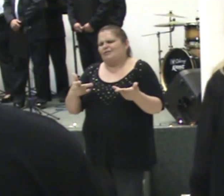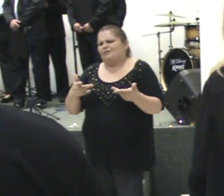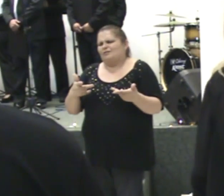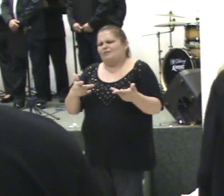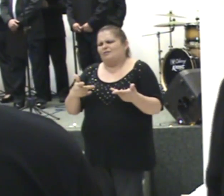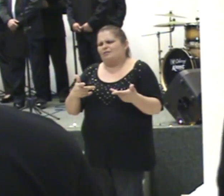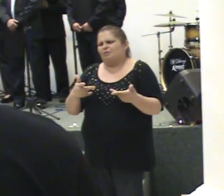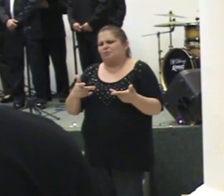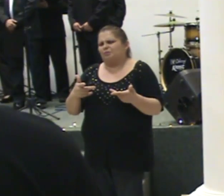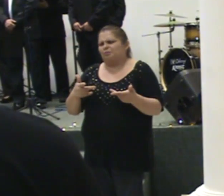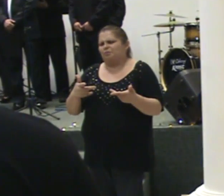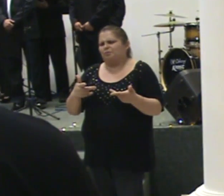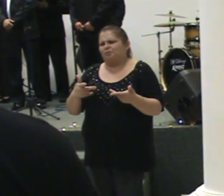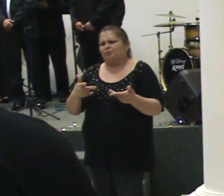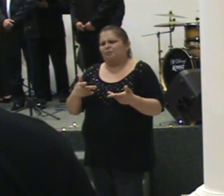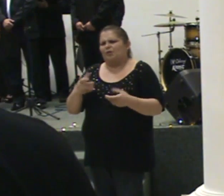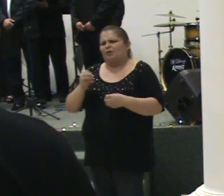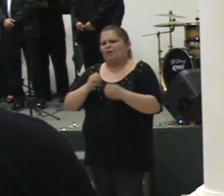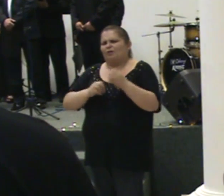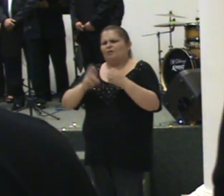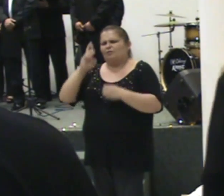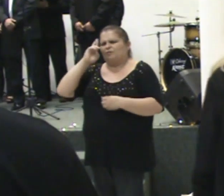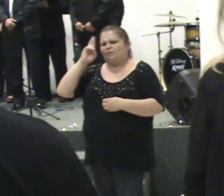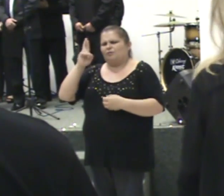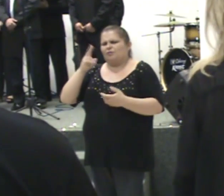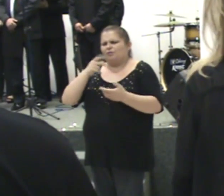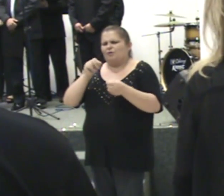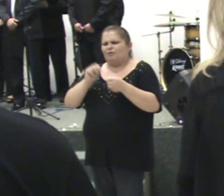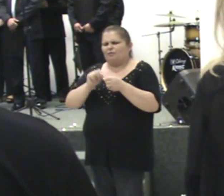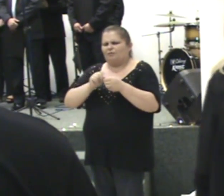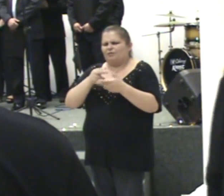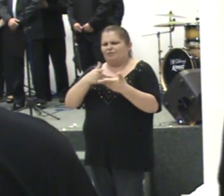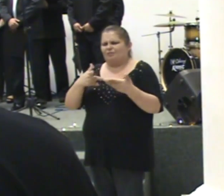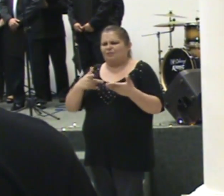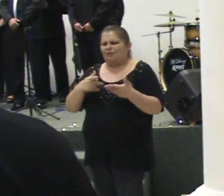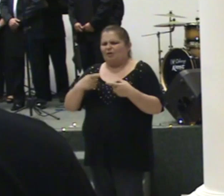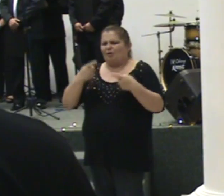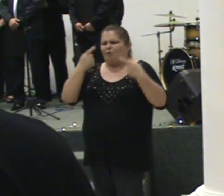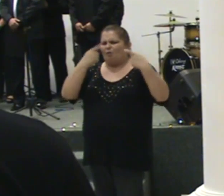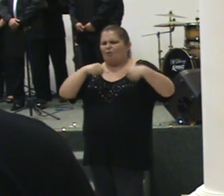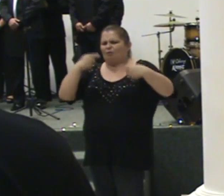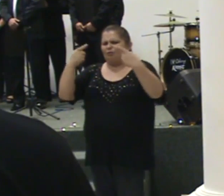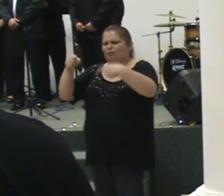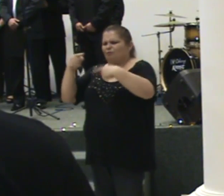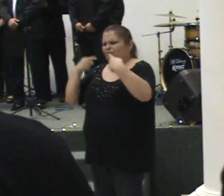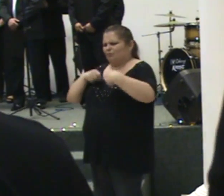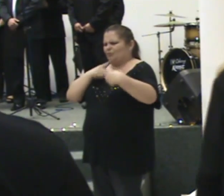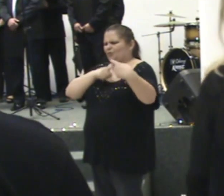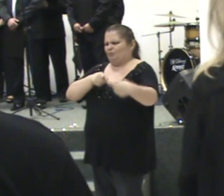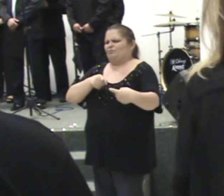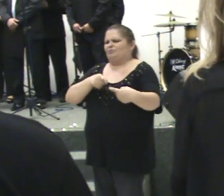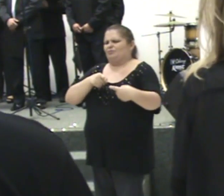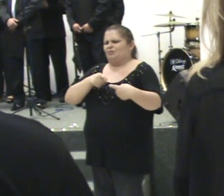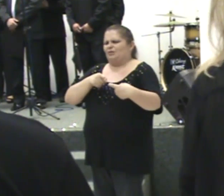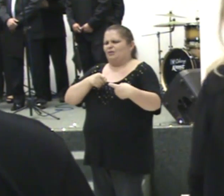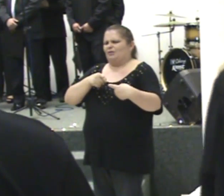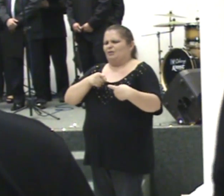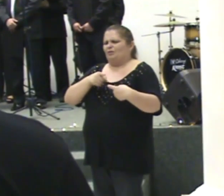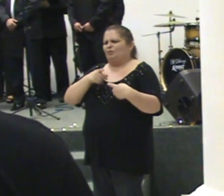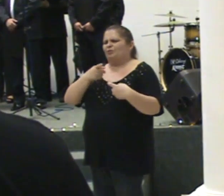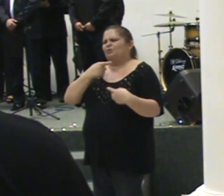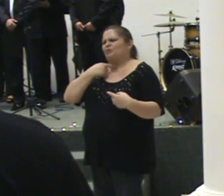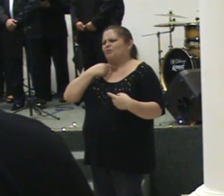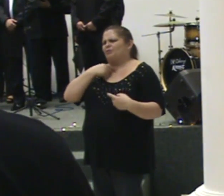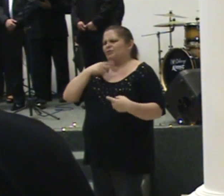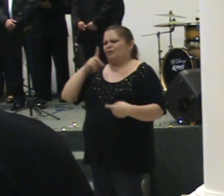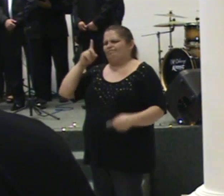inconsequência dos nossos atos, das atitudes que nós tomamos que contrariou totalmente aquilo que o Senhor desejou.